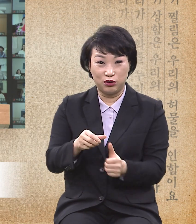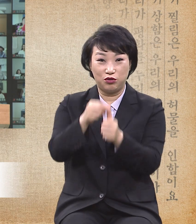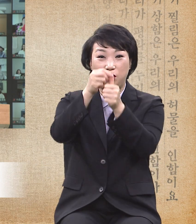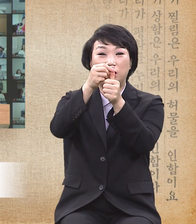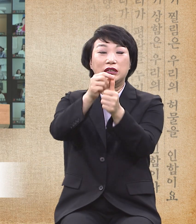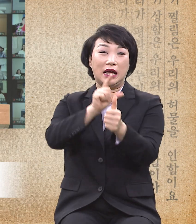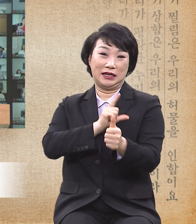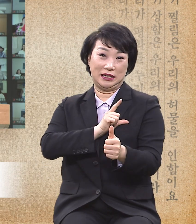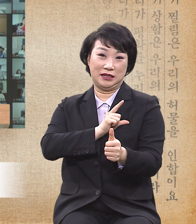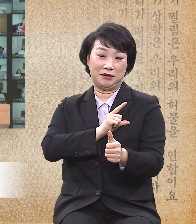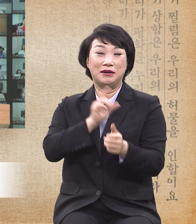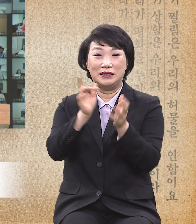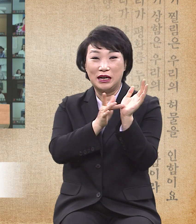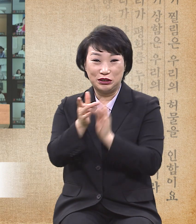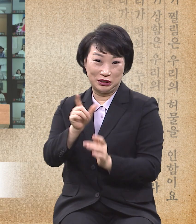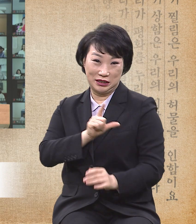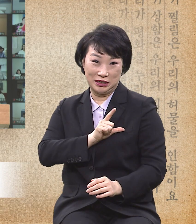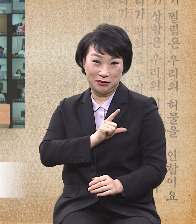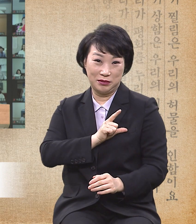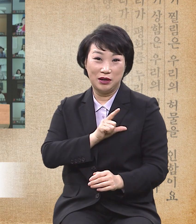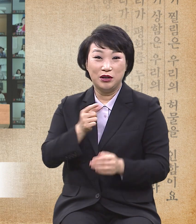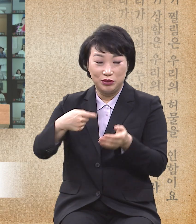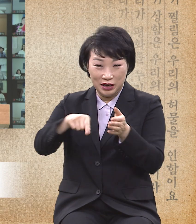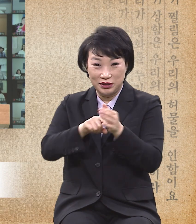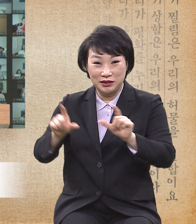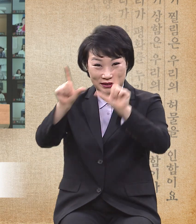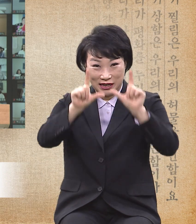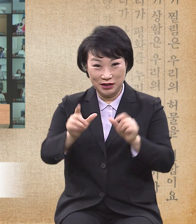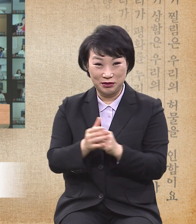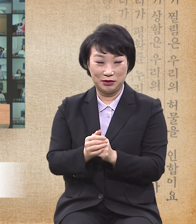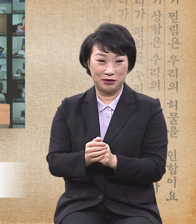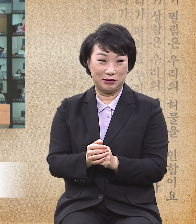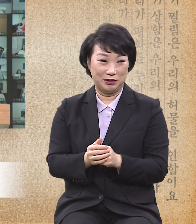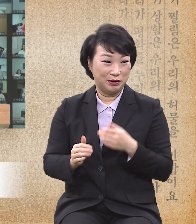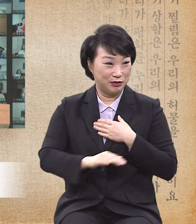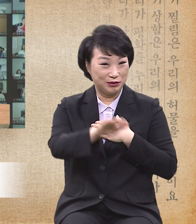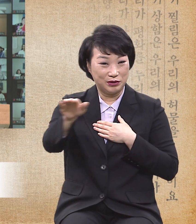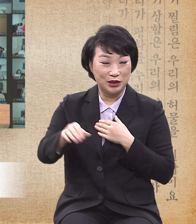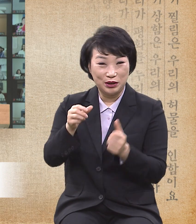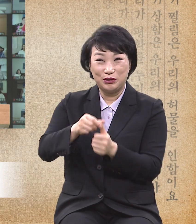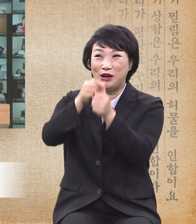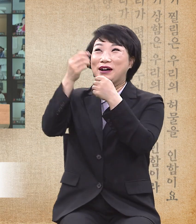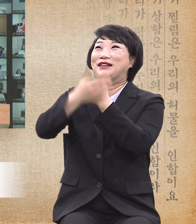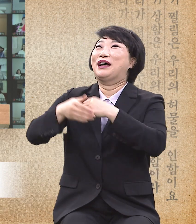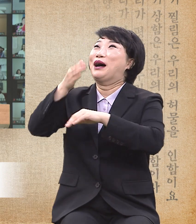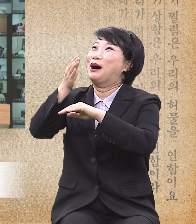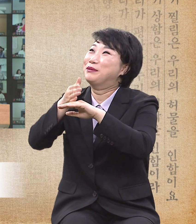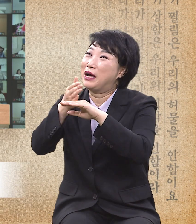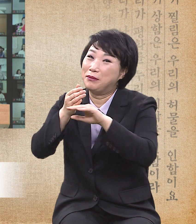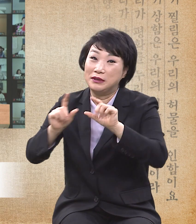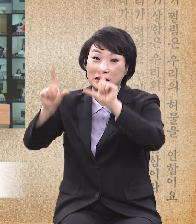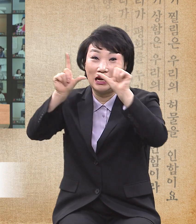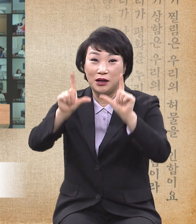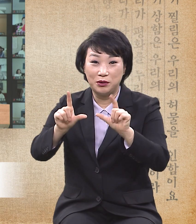구원의 이름인 예수 이름을 위하여 살고 이 구원의 은혜에